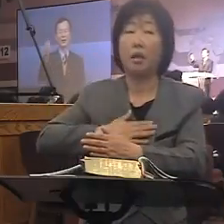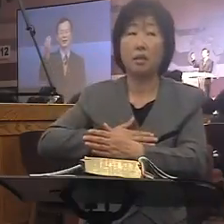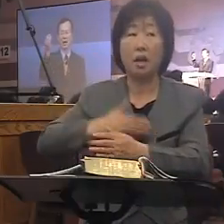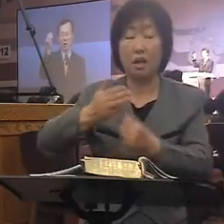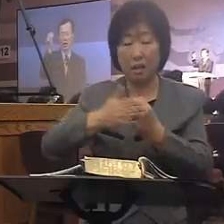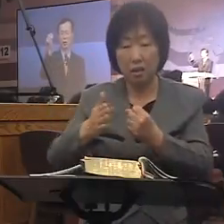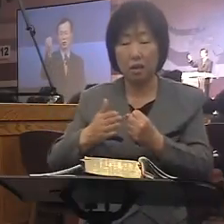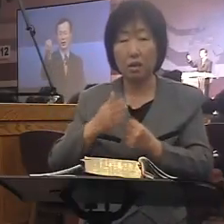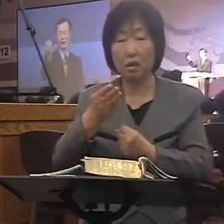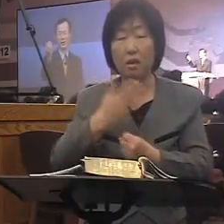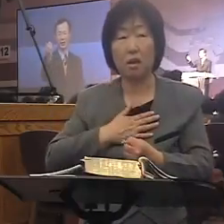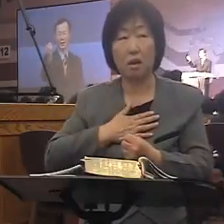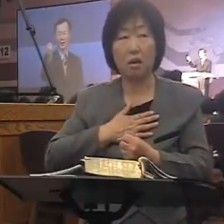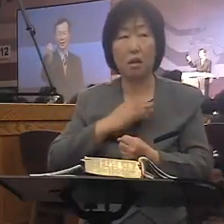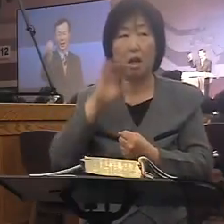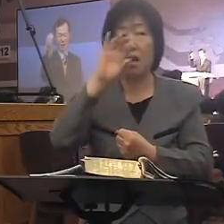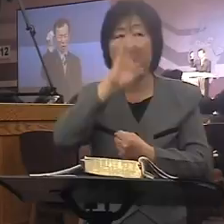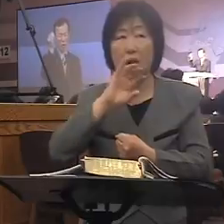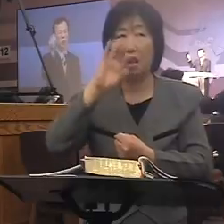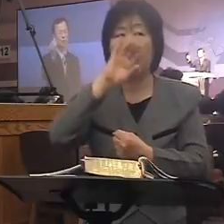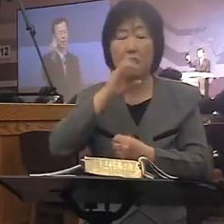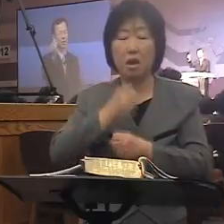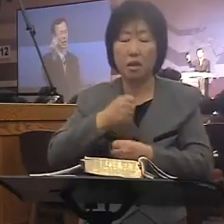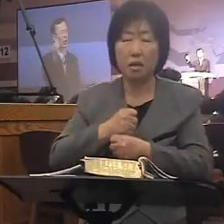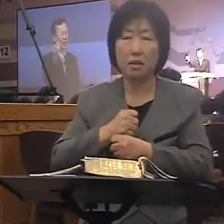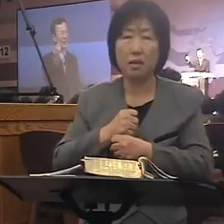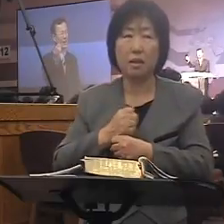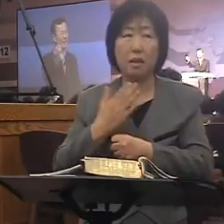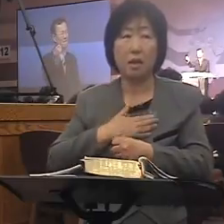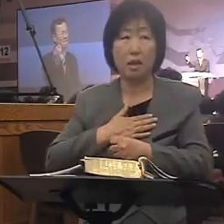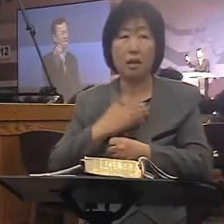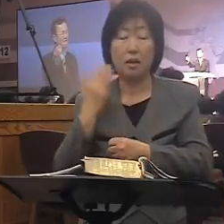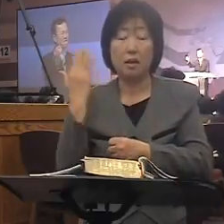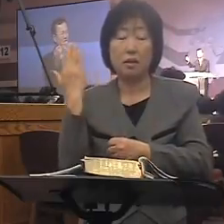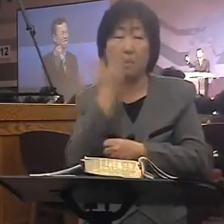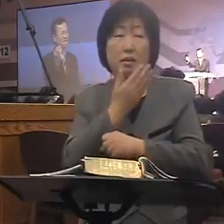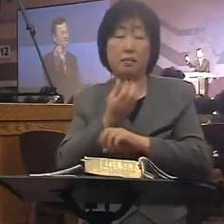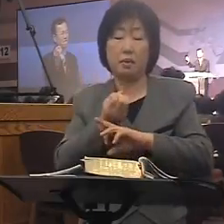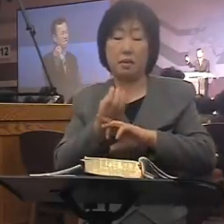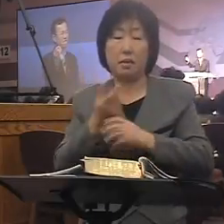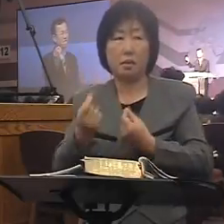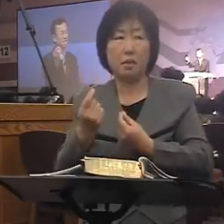그가 나를 단련하시는 내가 정금같이 나오리.